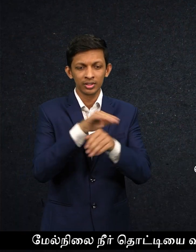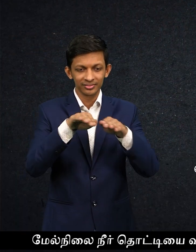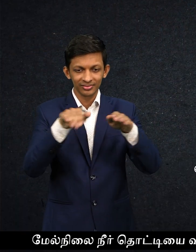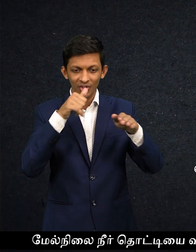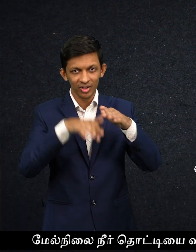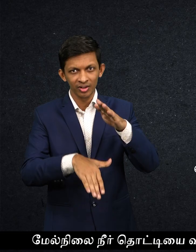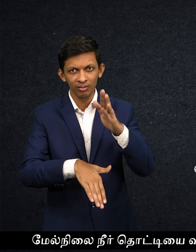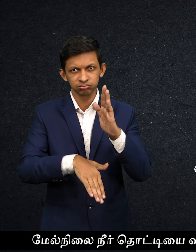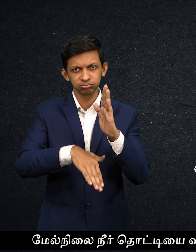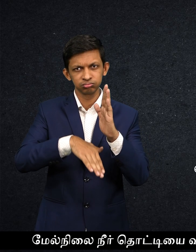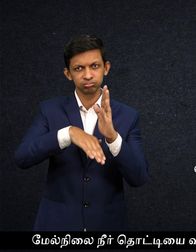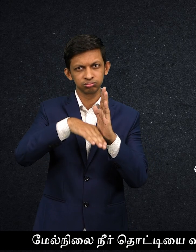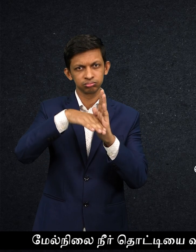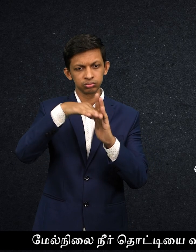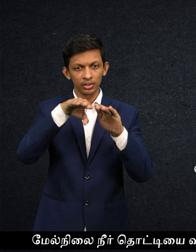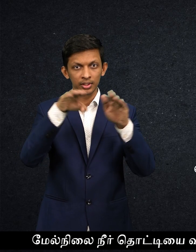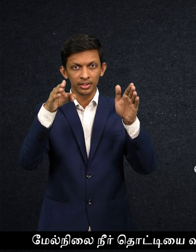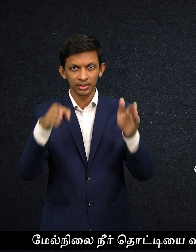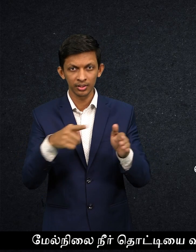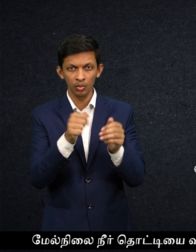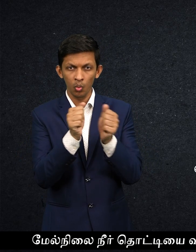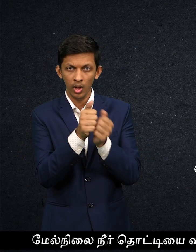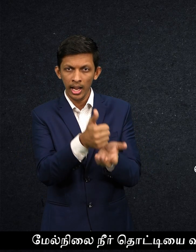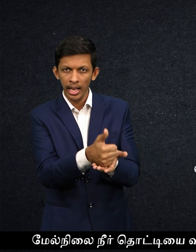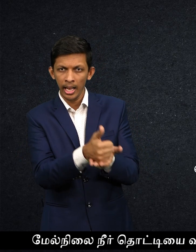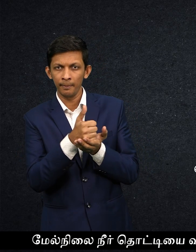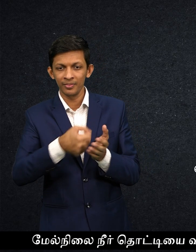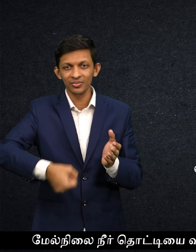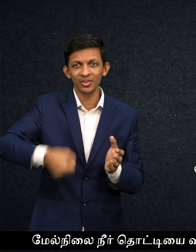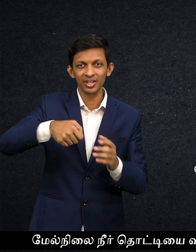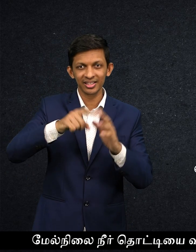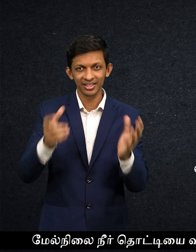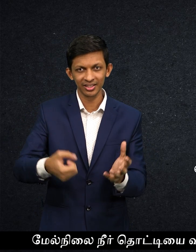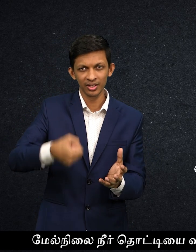மேல்நிலை நீர்த்தொட்டியை வாளி அல்லது மின் மோட்டார் மூலம் நிரப்புவீர்களா?